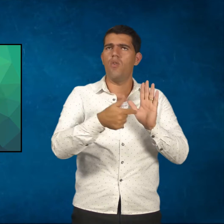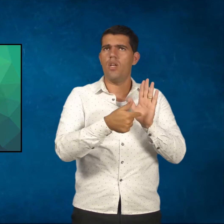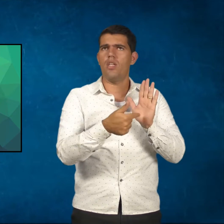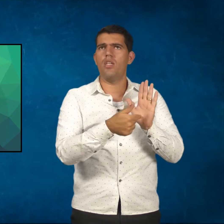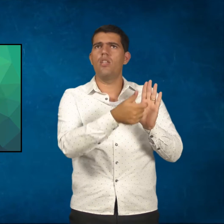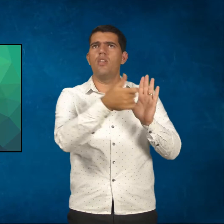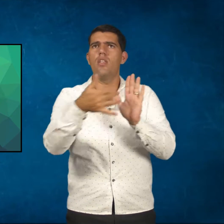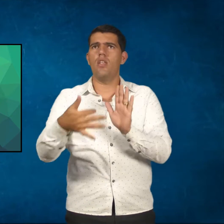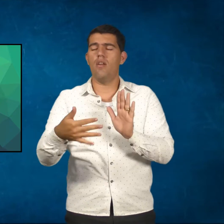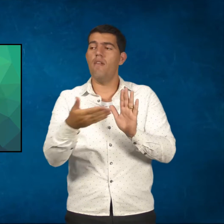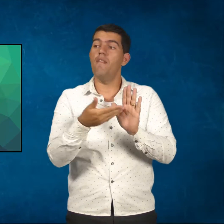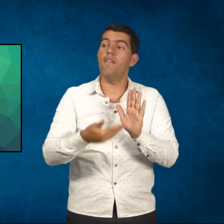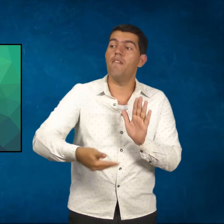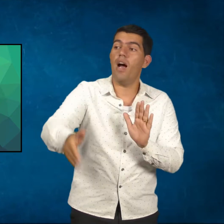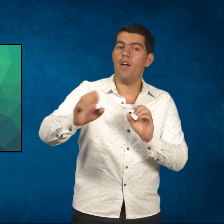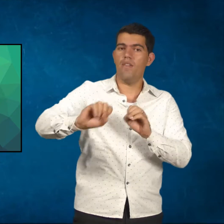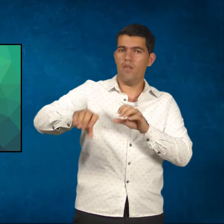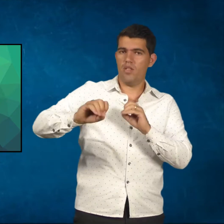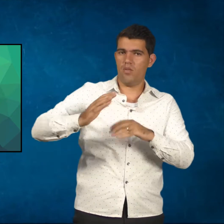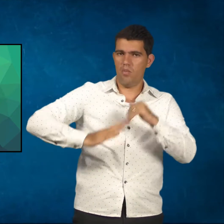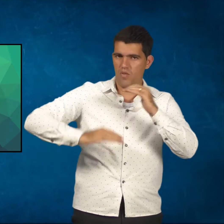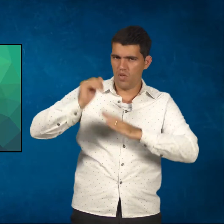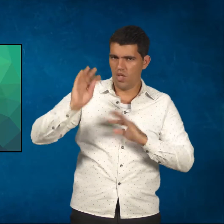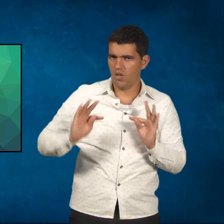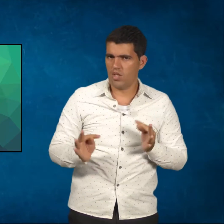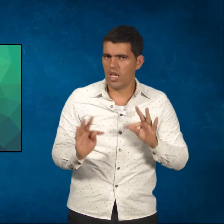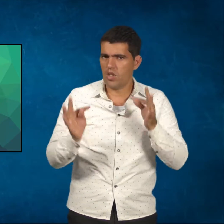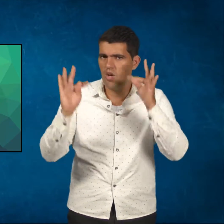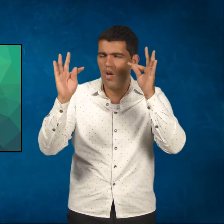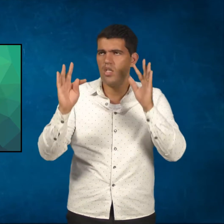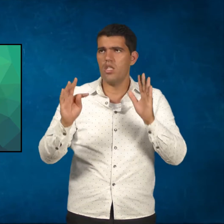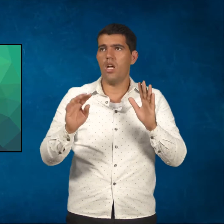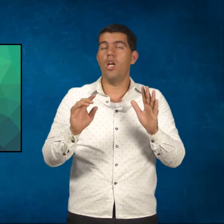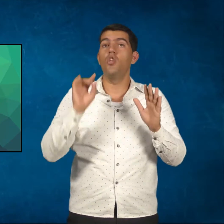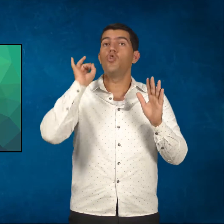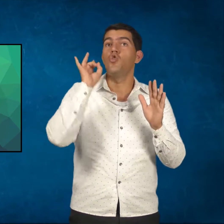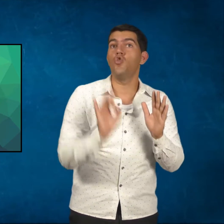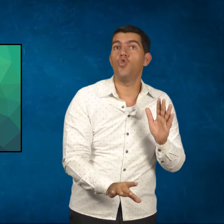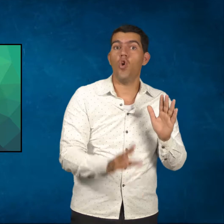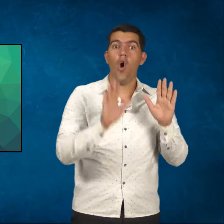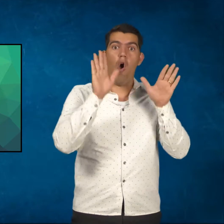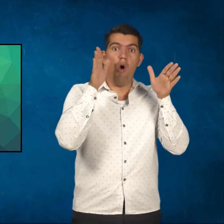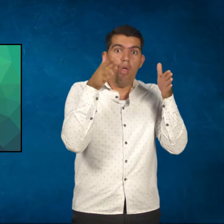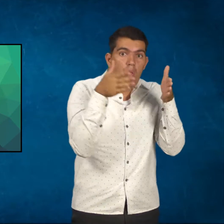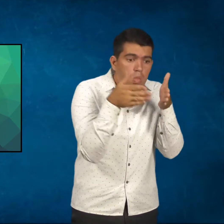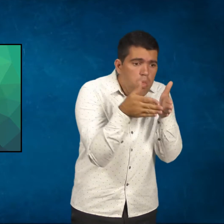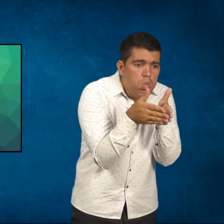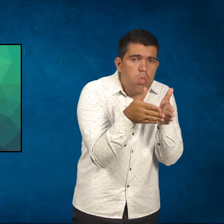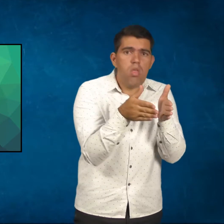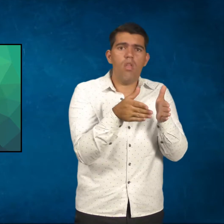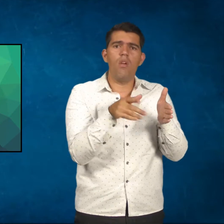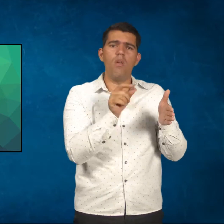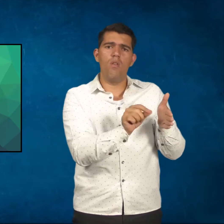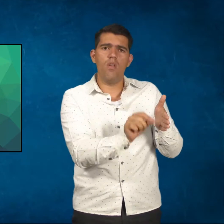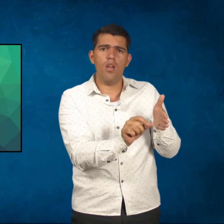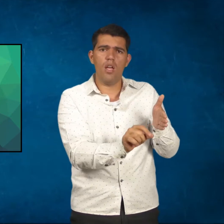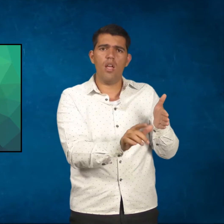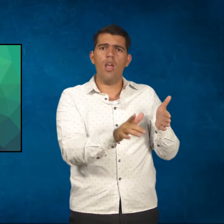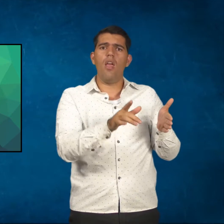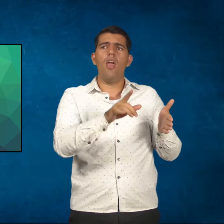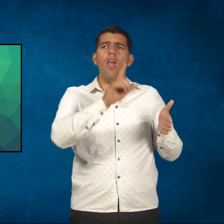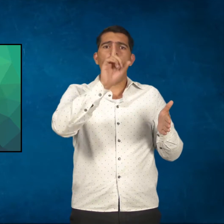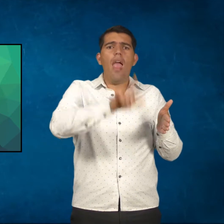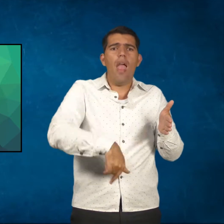formação profissional e tecnológica não se restringe, evidentemente, apenas